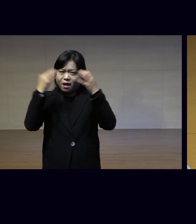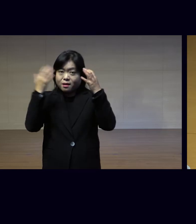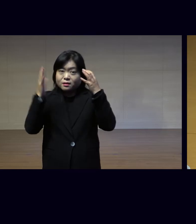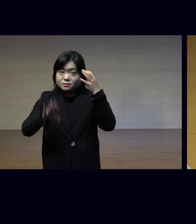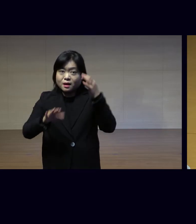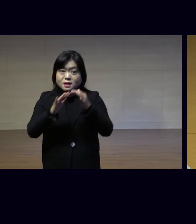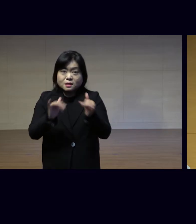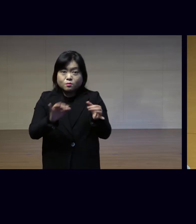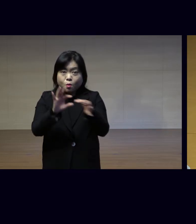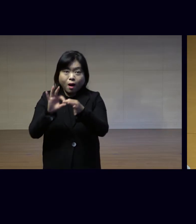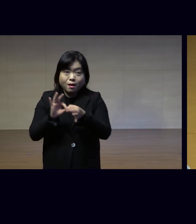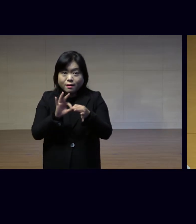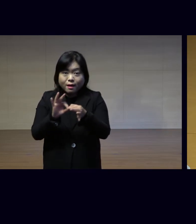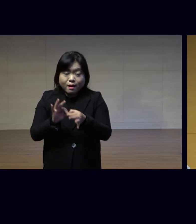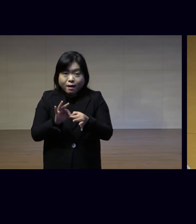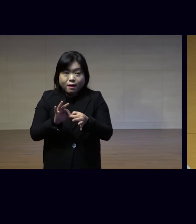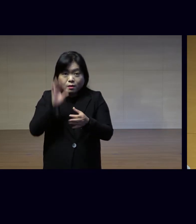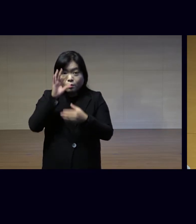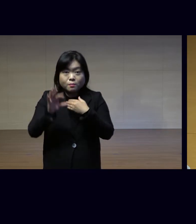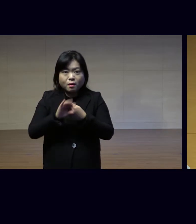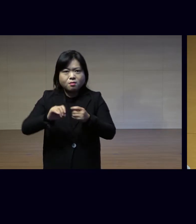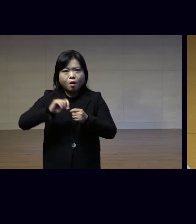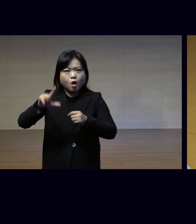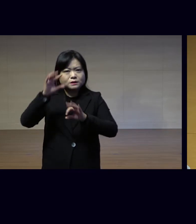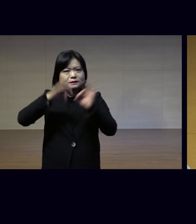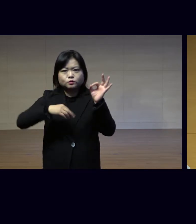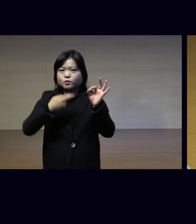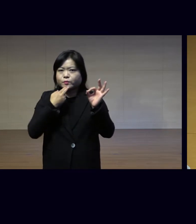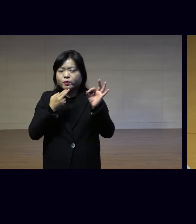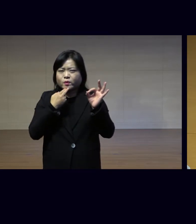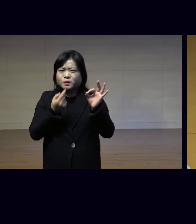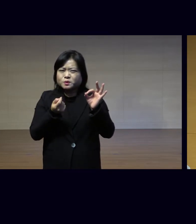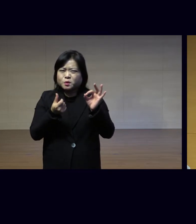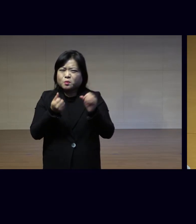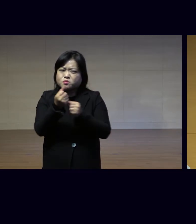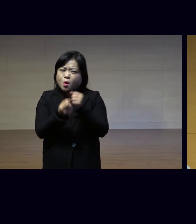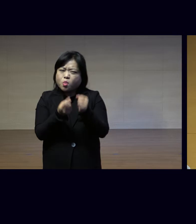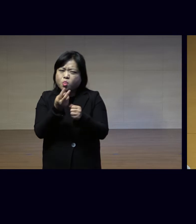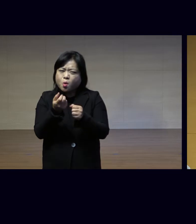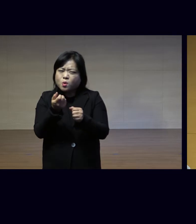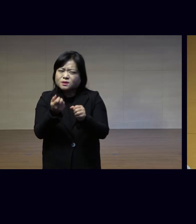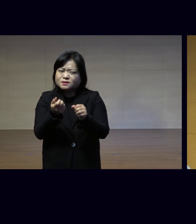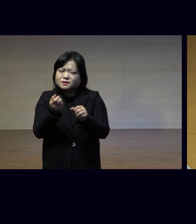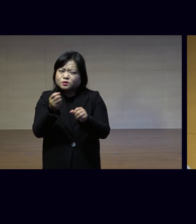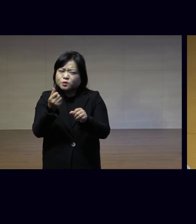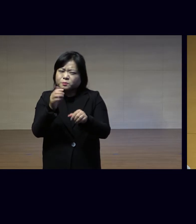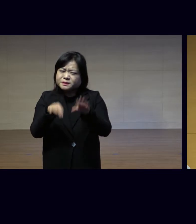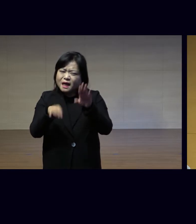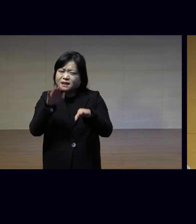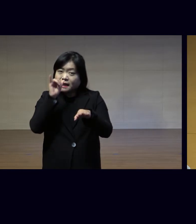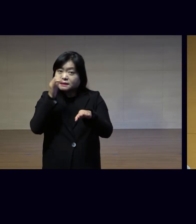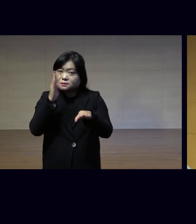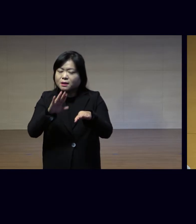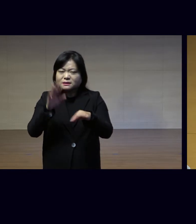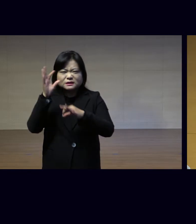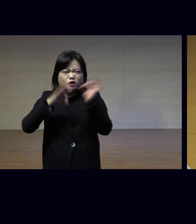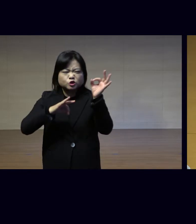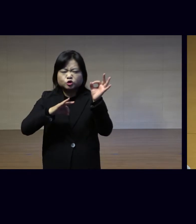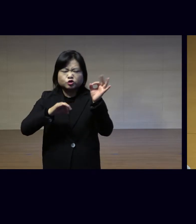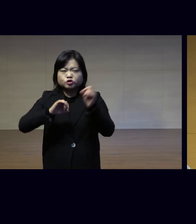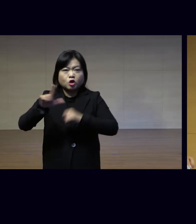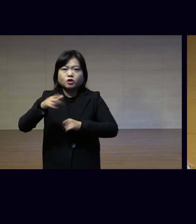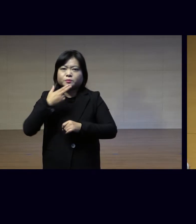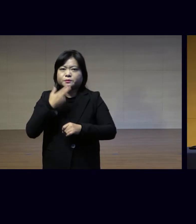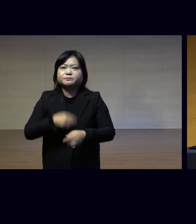그 인물 가계도가 거의 실수가 없습니다. 약간의 뭐 연도 차이라든가 이런 거는 가끔 나오긴 합니다.